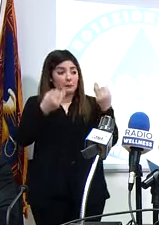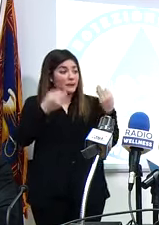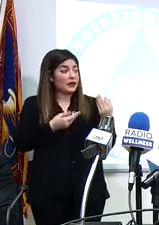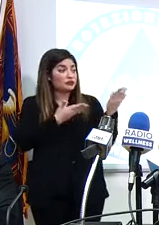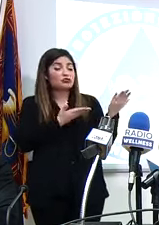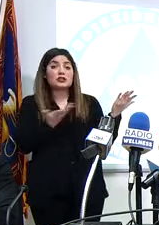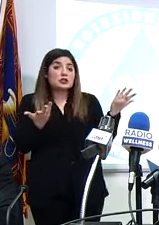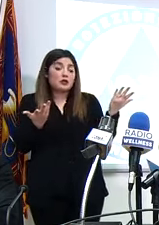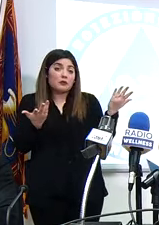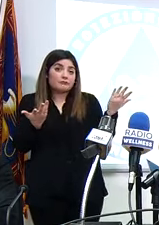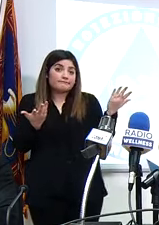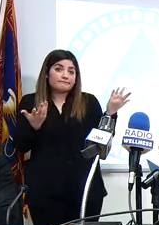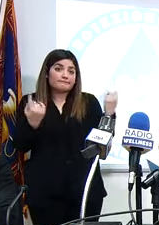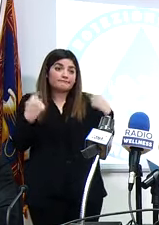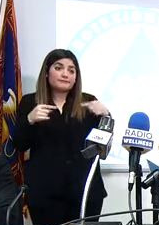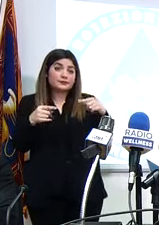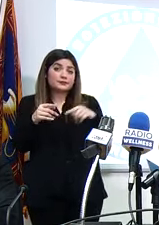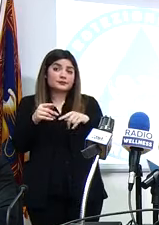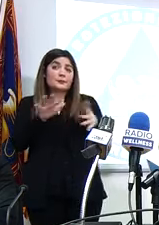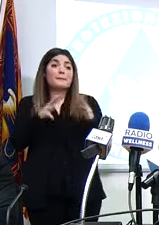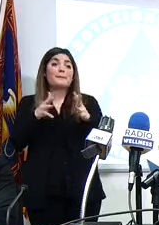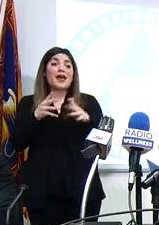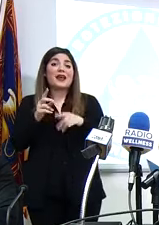che è la letalità nel nord Italia.